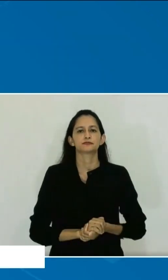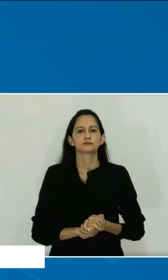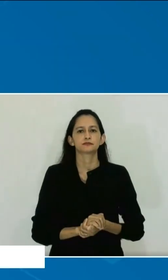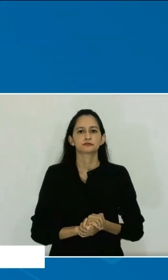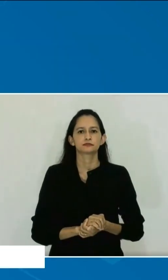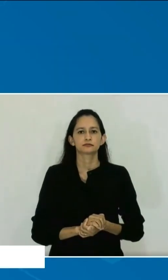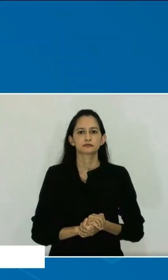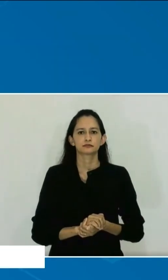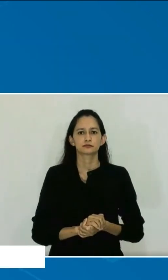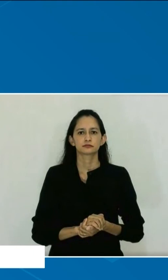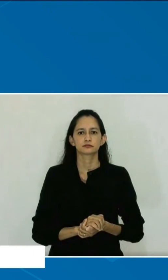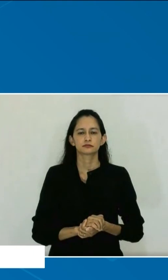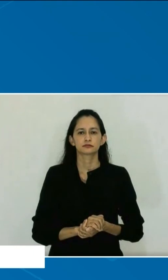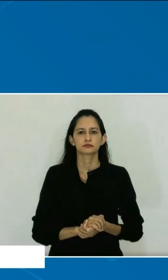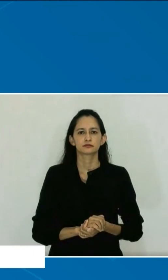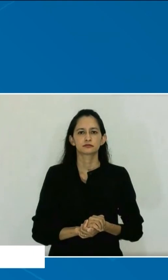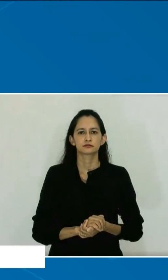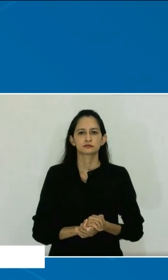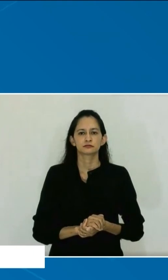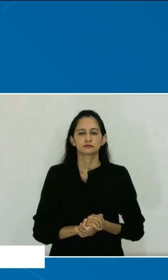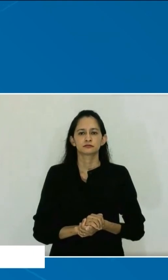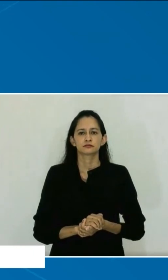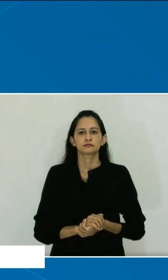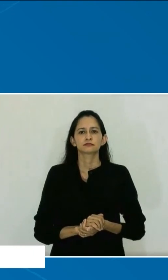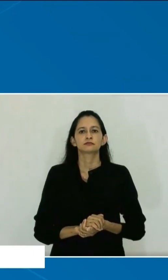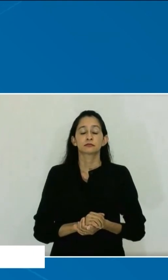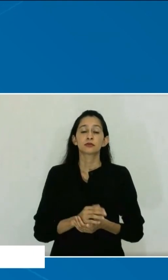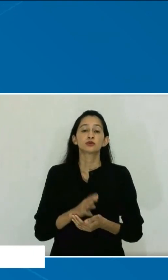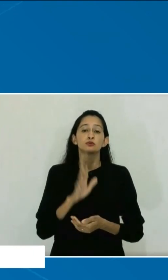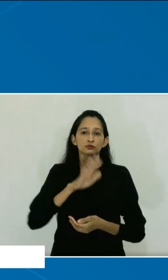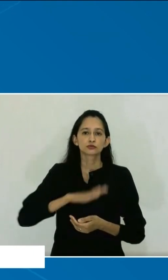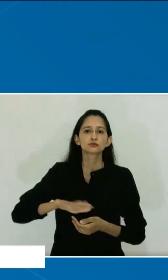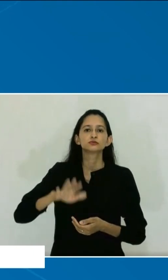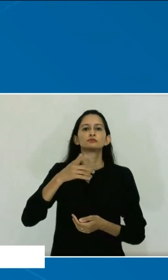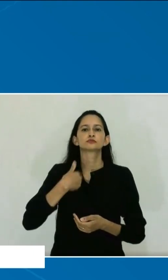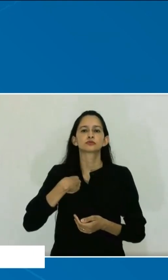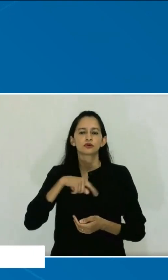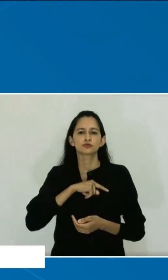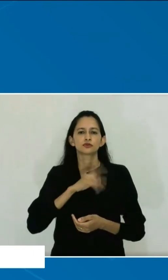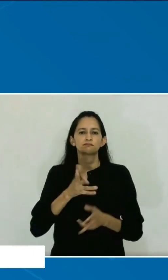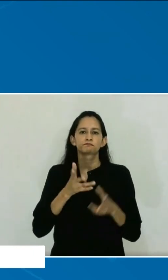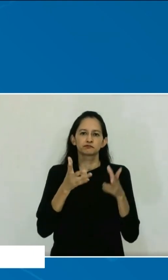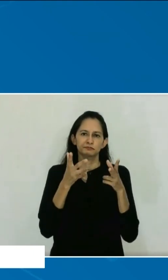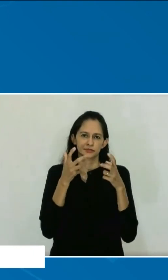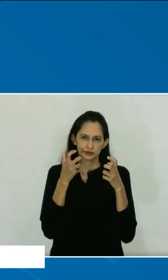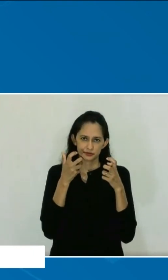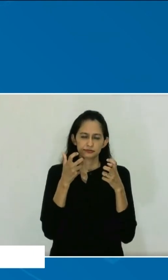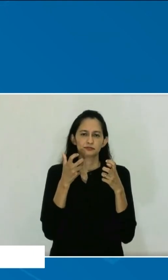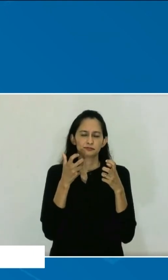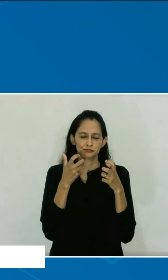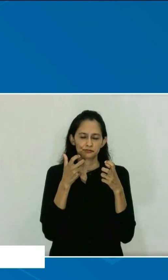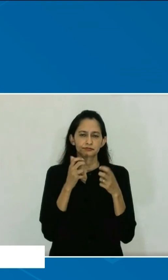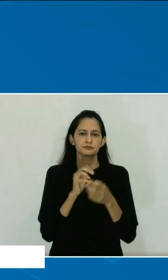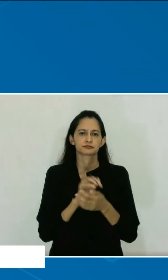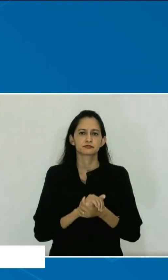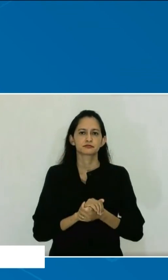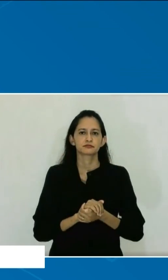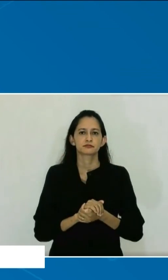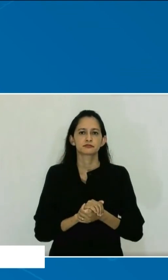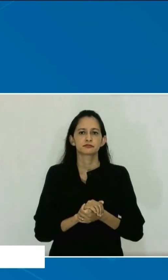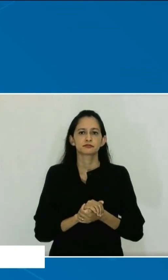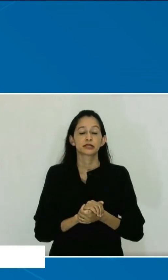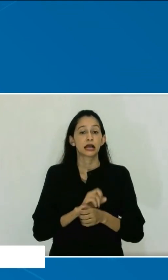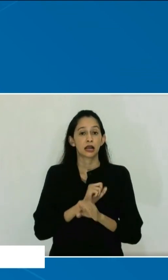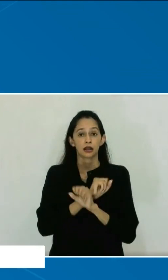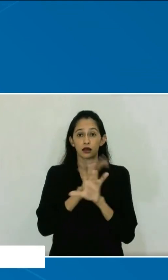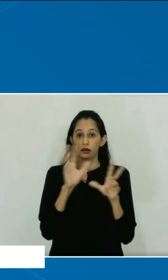procurando desgastar a imagem do serviço público. Todos temos visto isso, né, com olhos bem